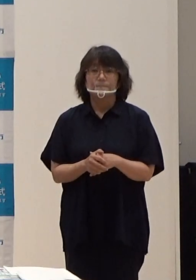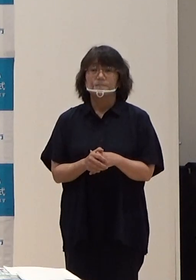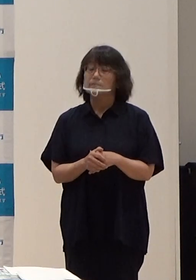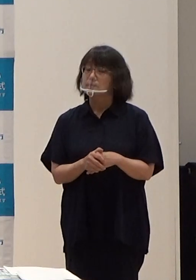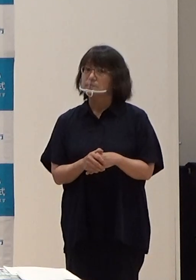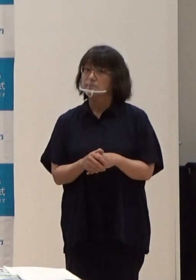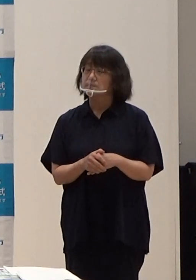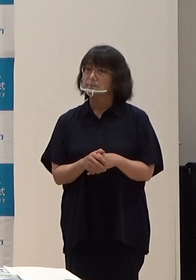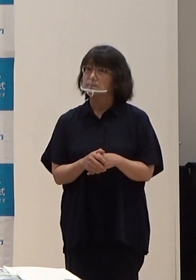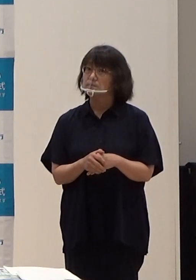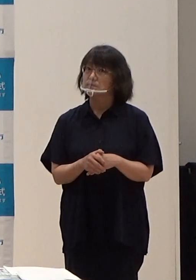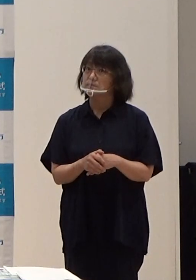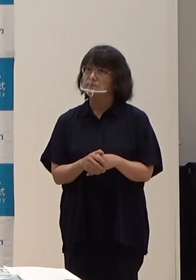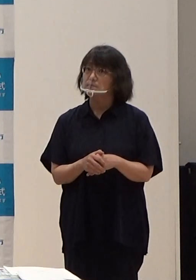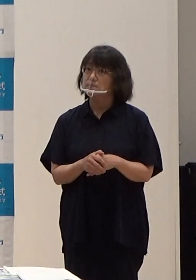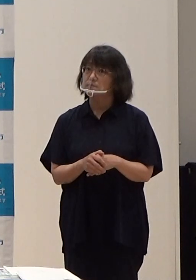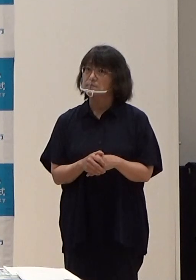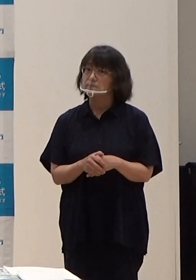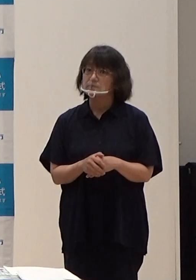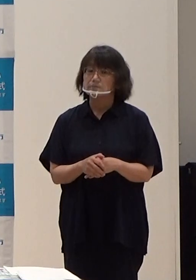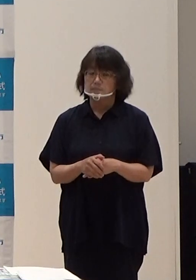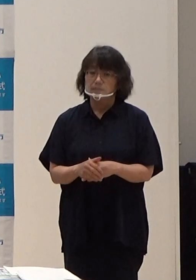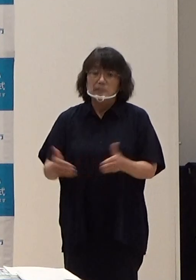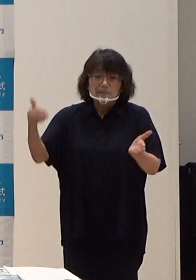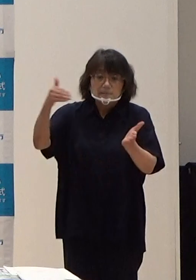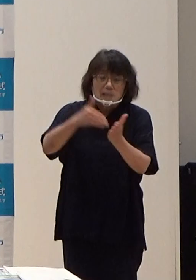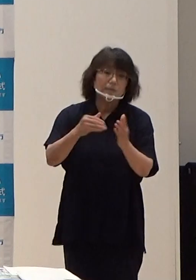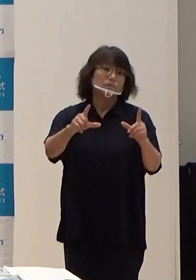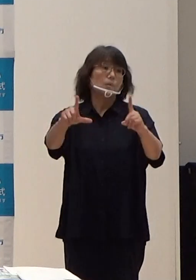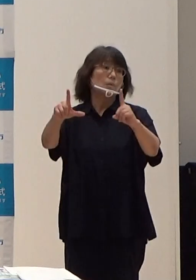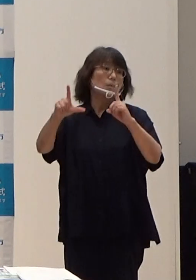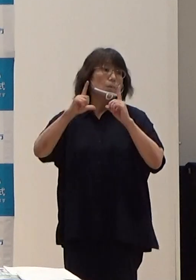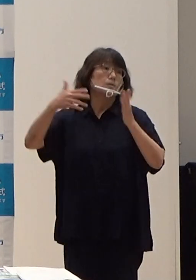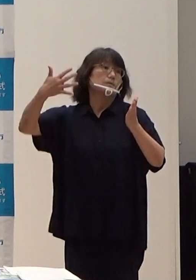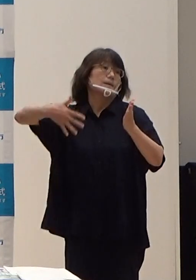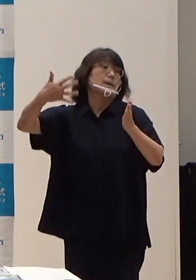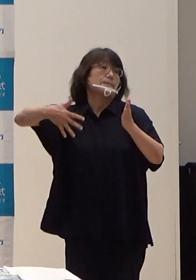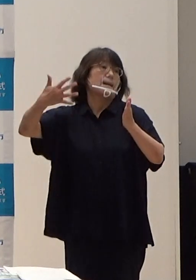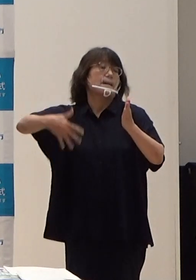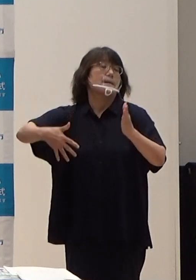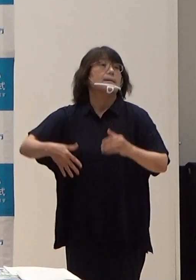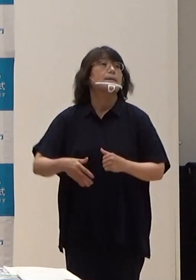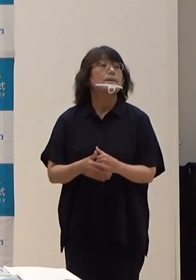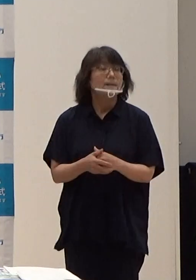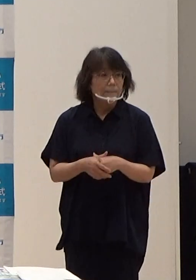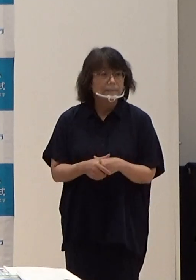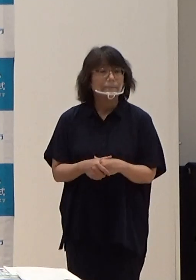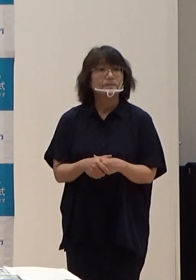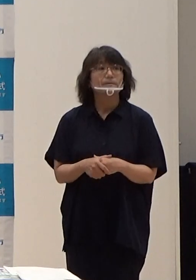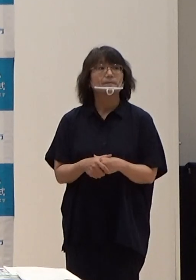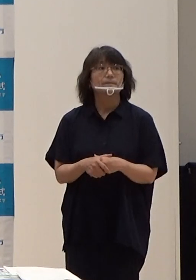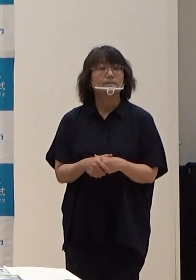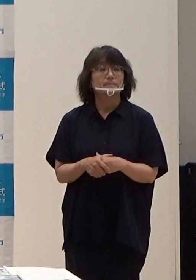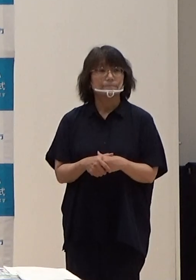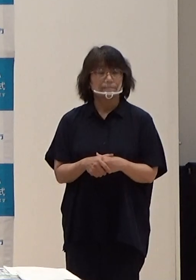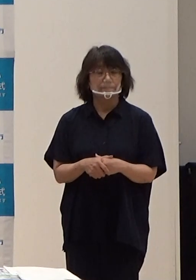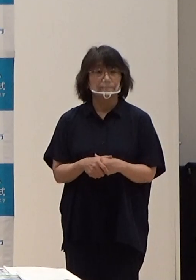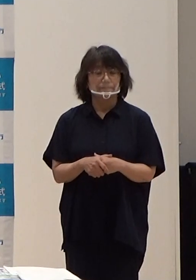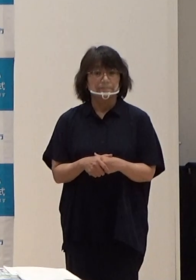なり の報告は出てないんですが、十分注視しながら誤りなきように期してまいります。